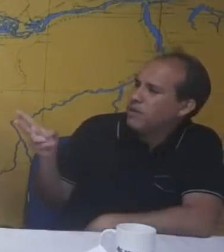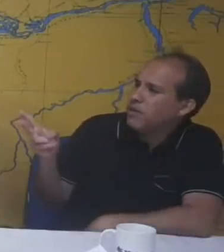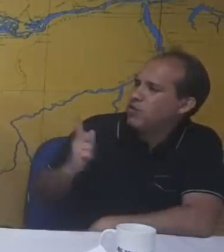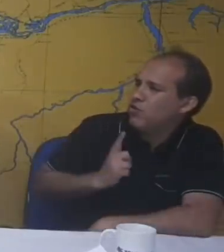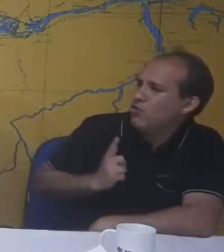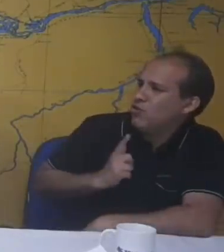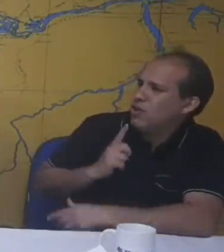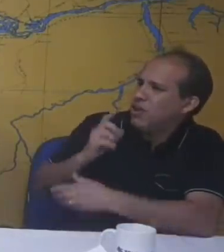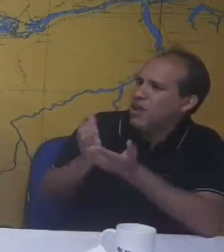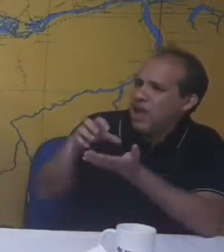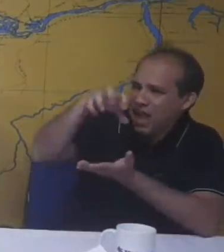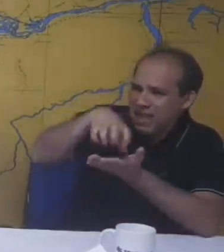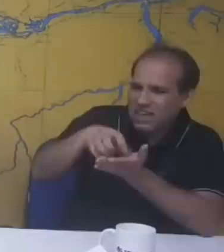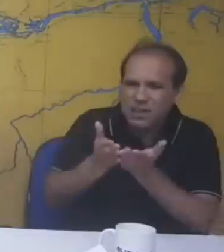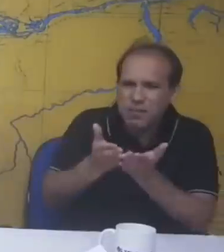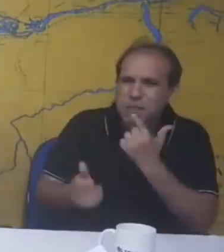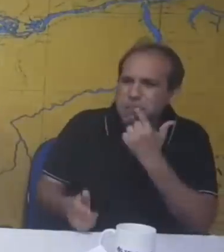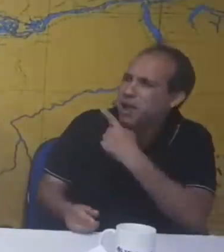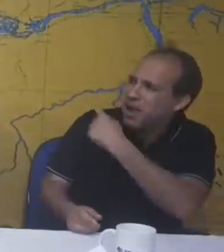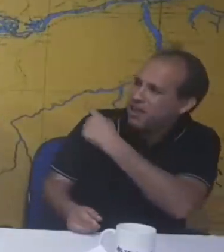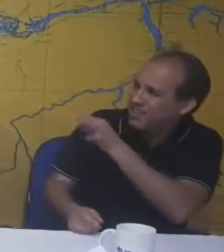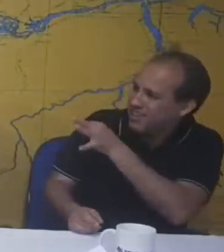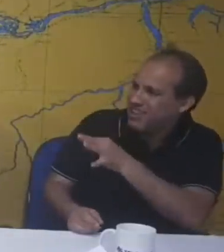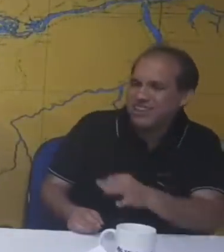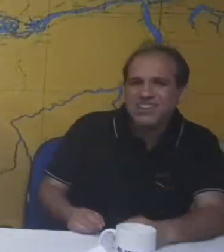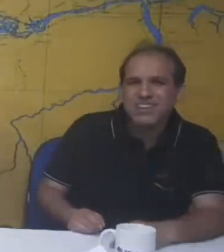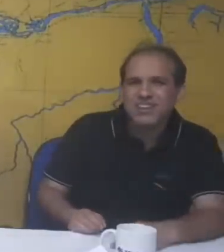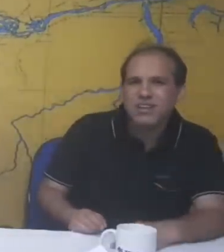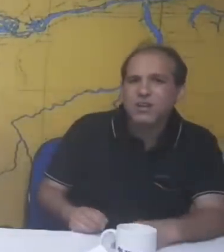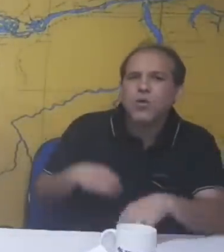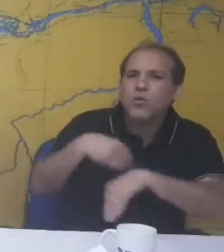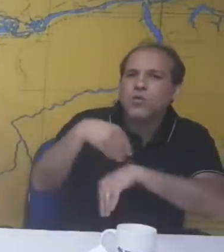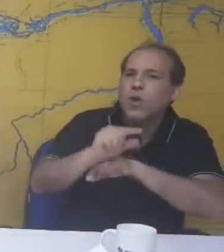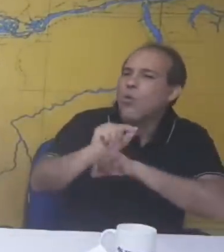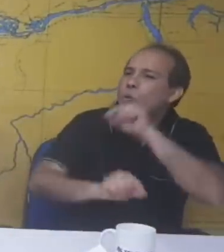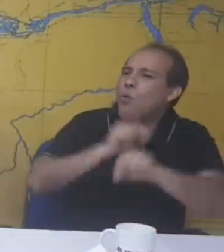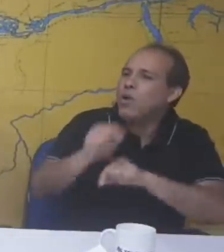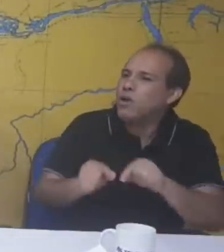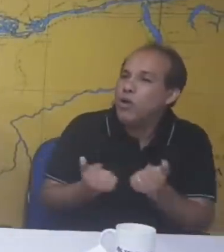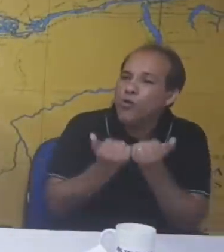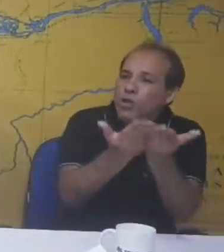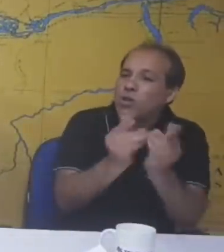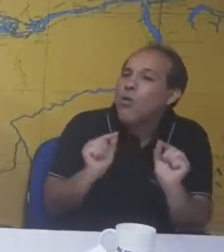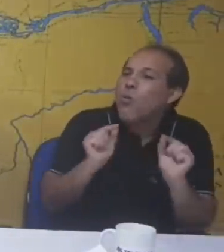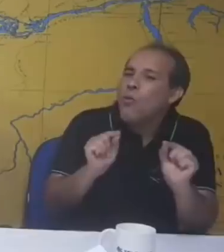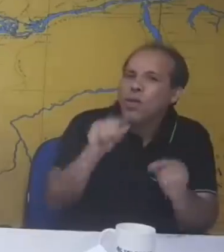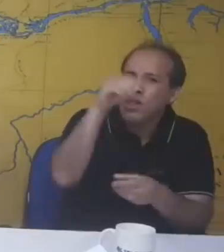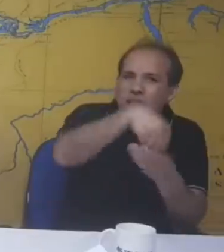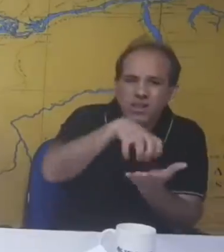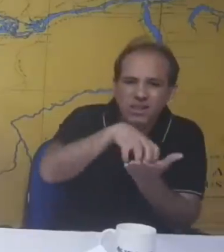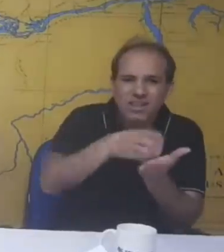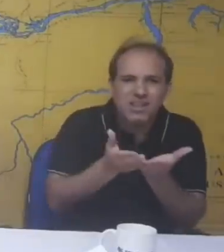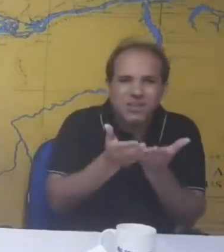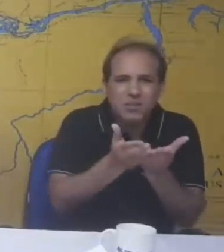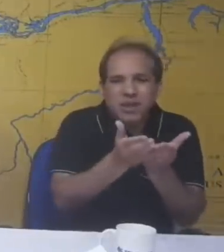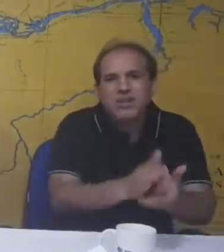uma agência barco aqui do lado, tá certo? O que você tem a oferecer para a população com essa agência da CEF, nesse barco de você aqui do